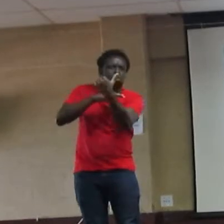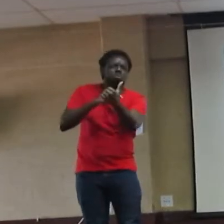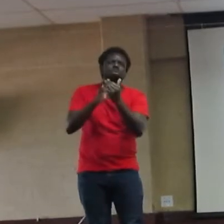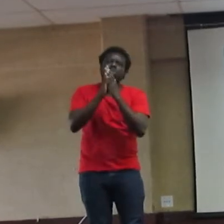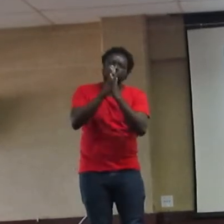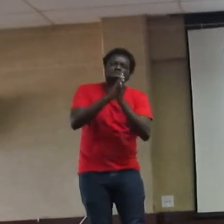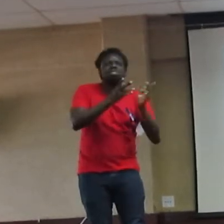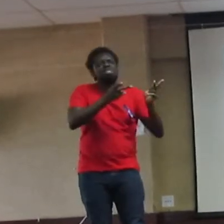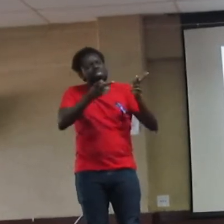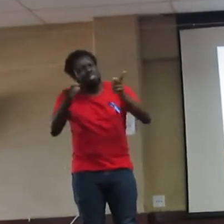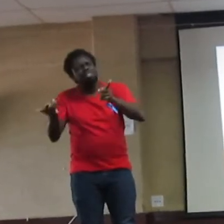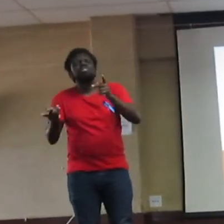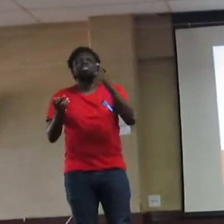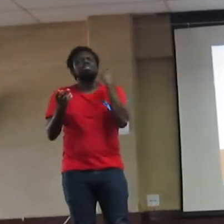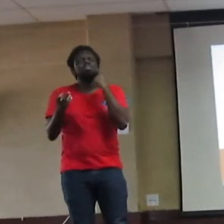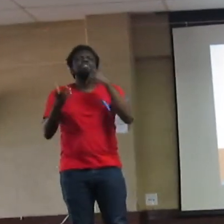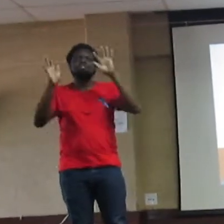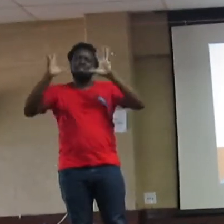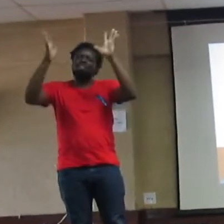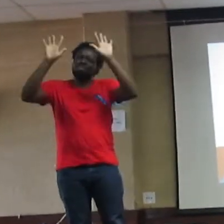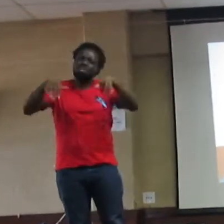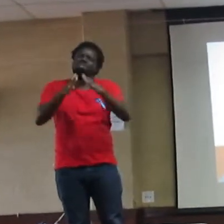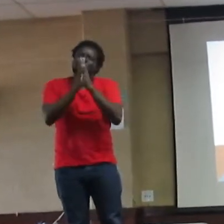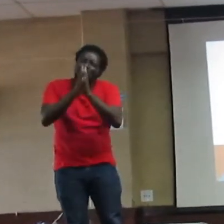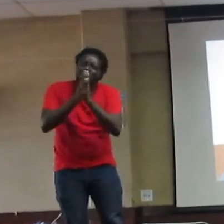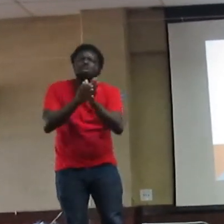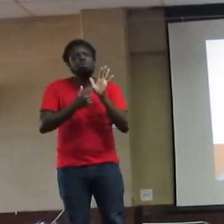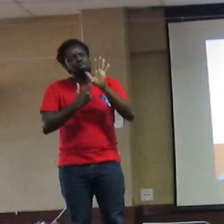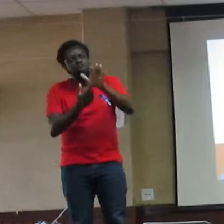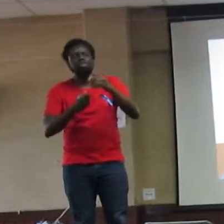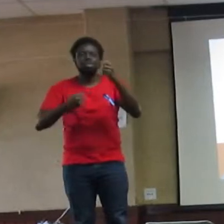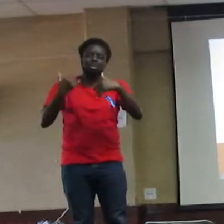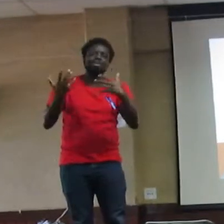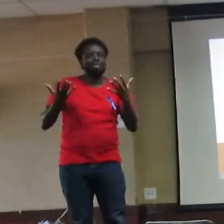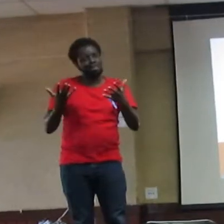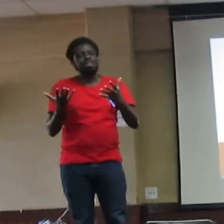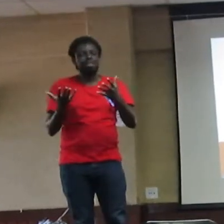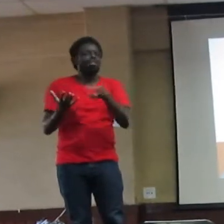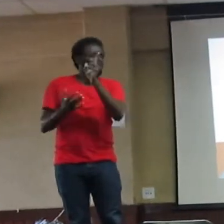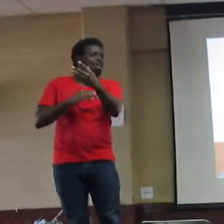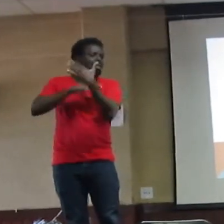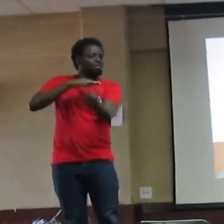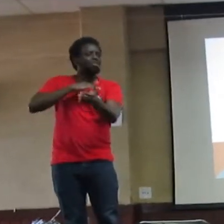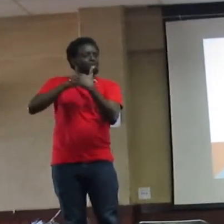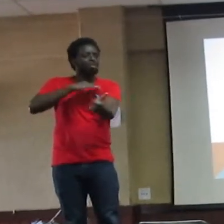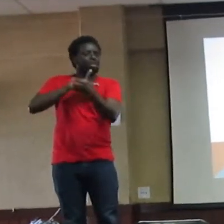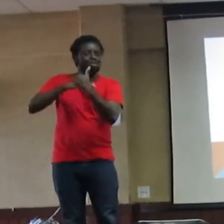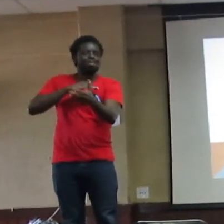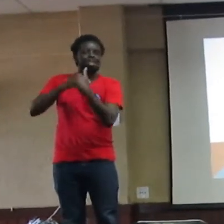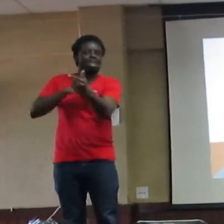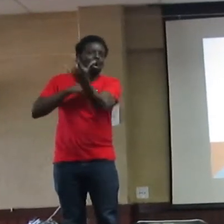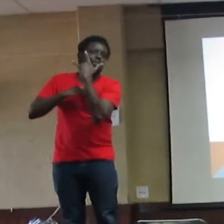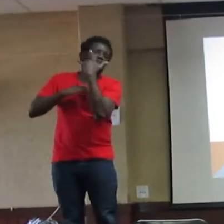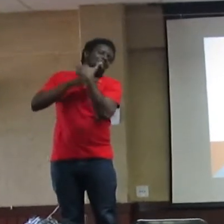Então, a semana retrasada, Igor me chamou para vir aqui dar uma palavra. Por favor, venha, venha. Sempre